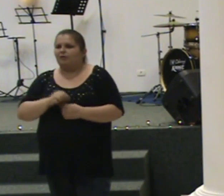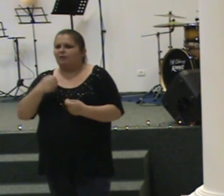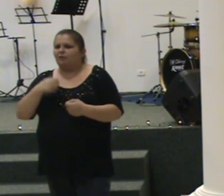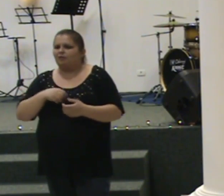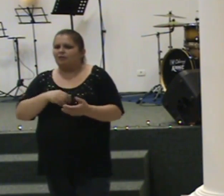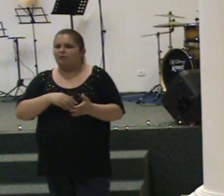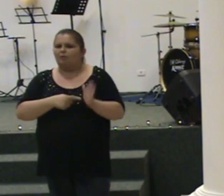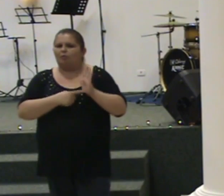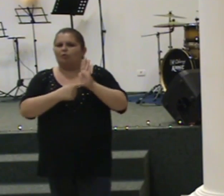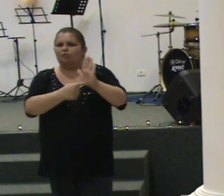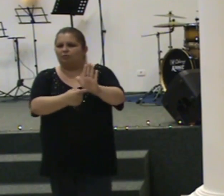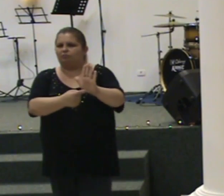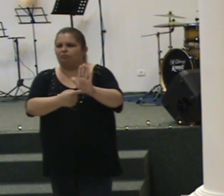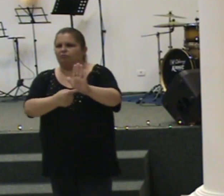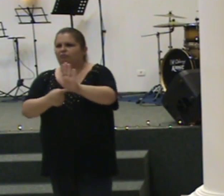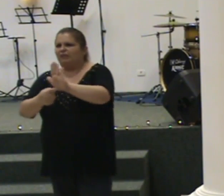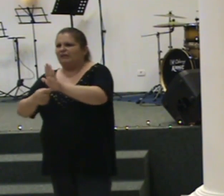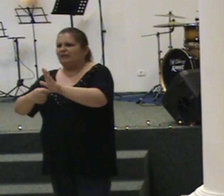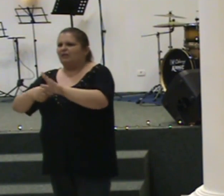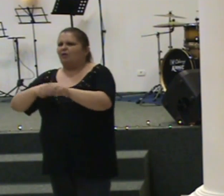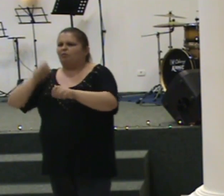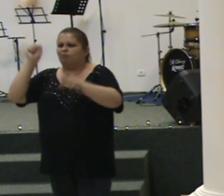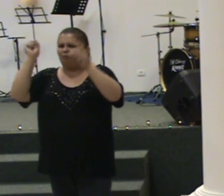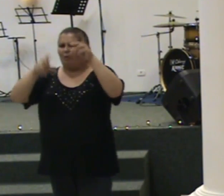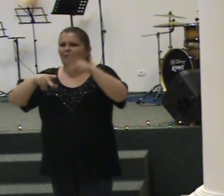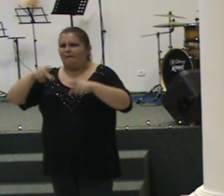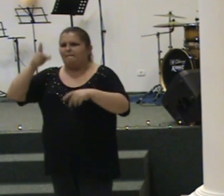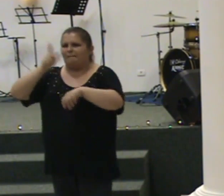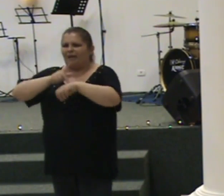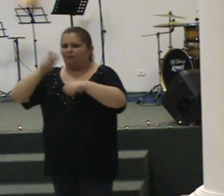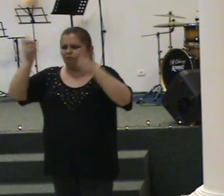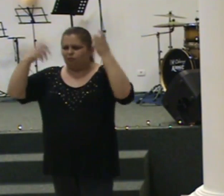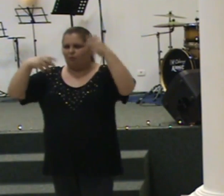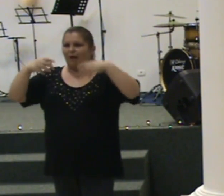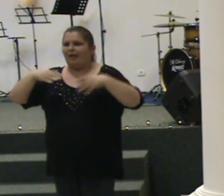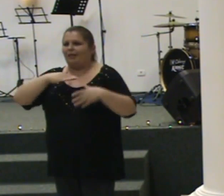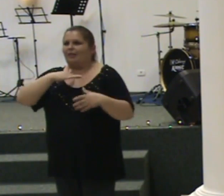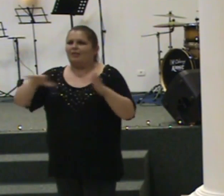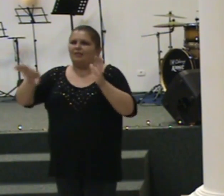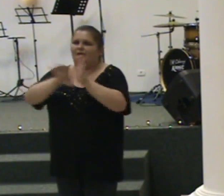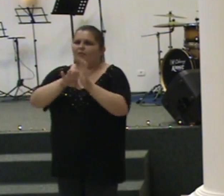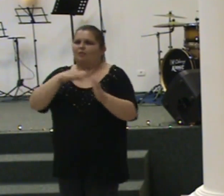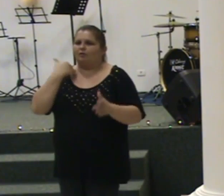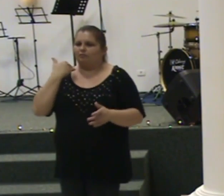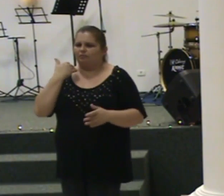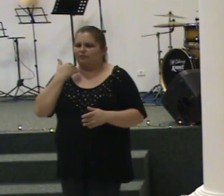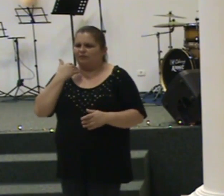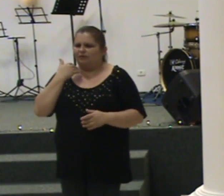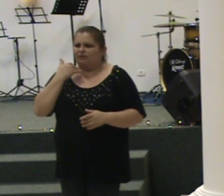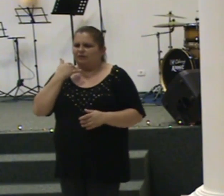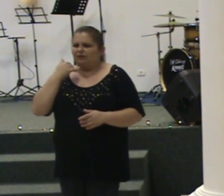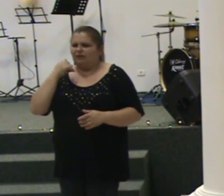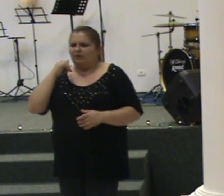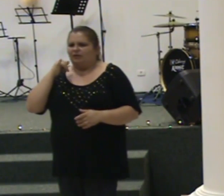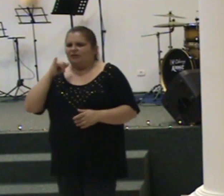ser exposta a público, apedrejada até a morte. O noivo também, se